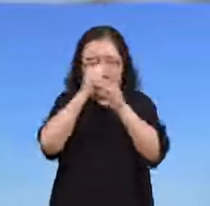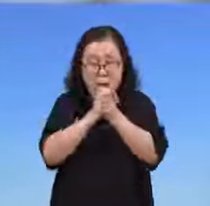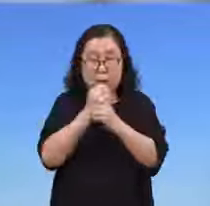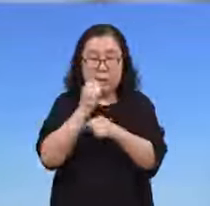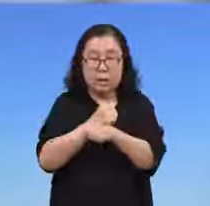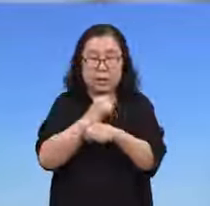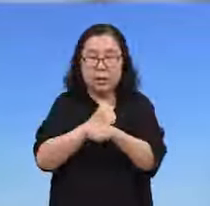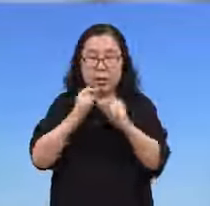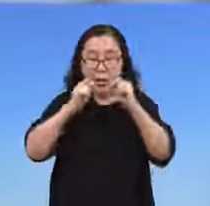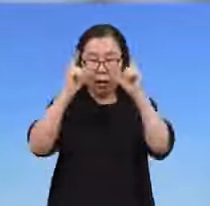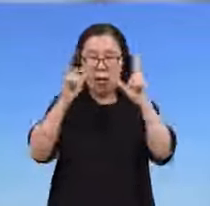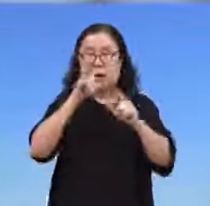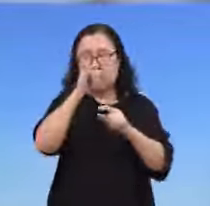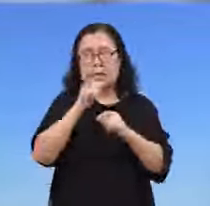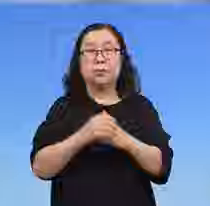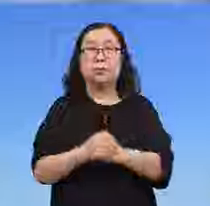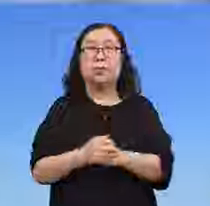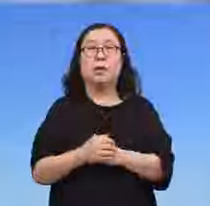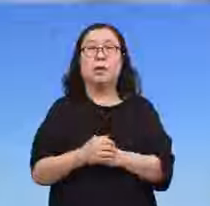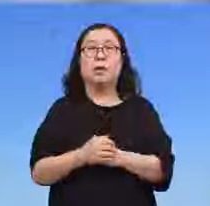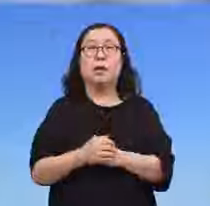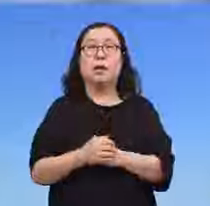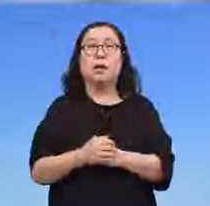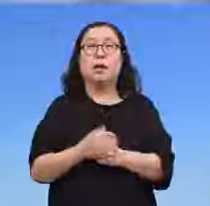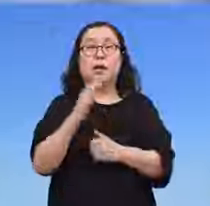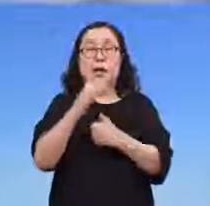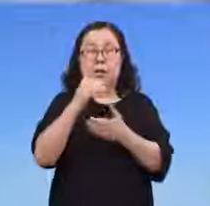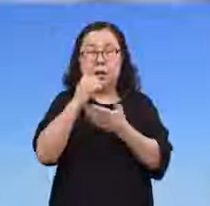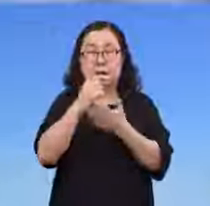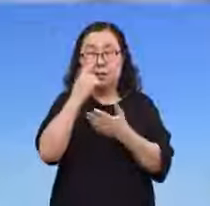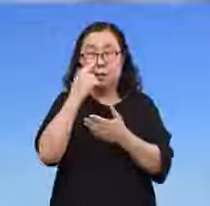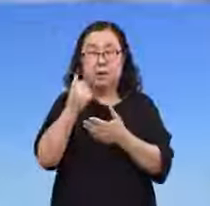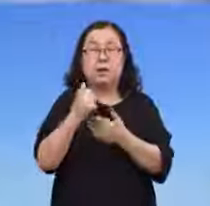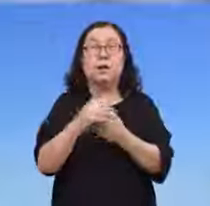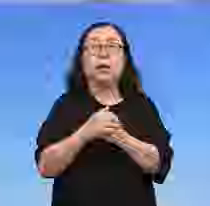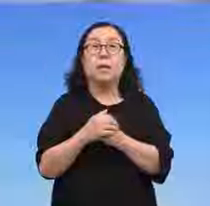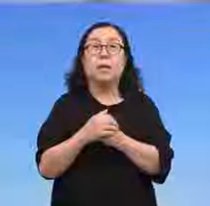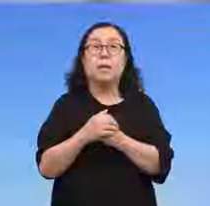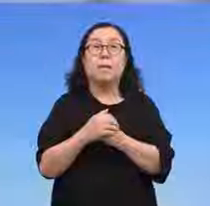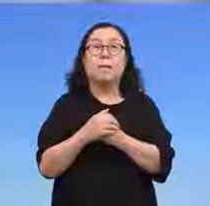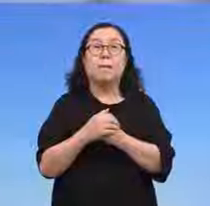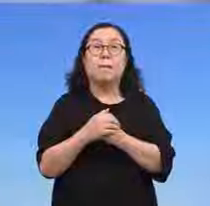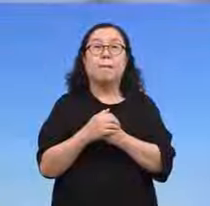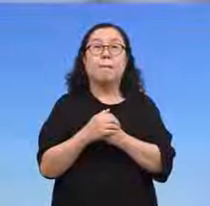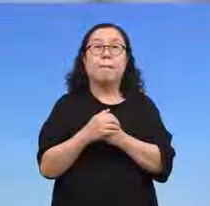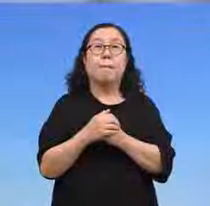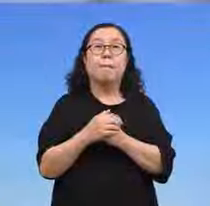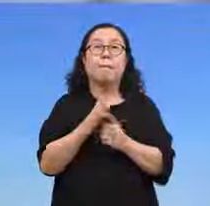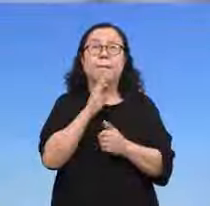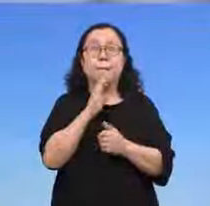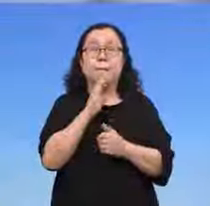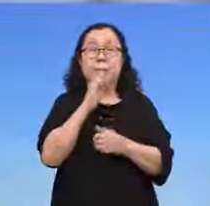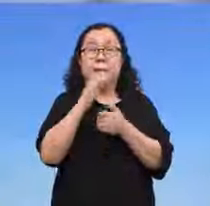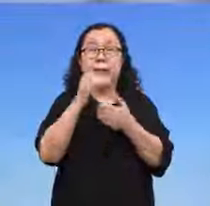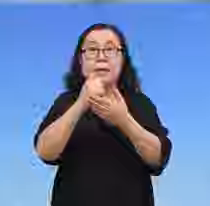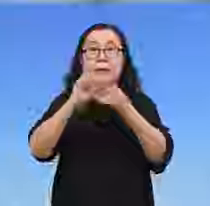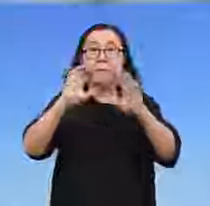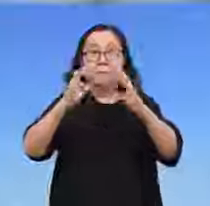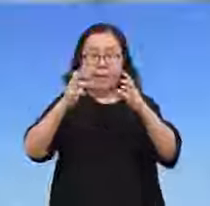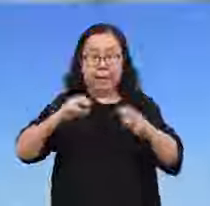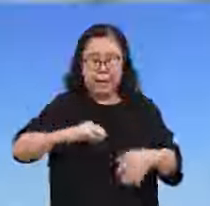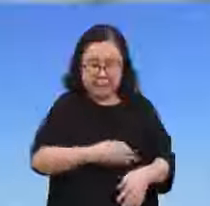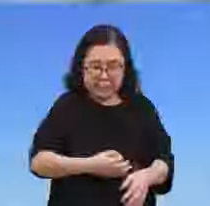하나님, 빗대어 설명하기를 하나님, 정말 저는 하나님